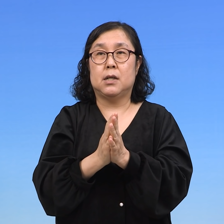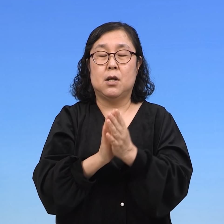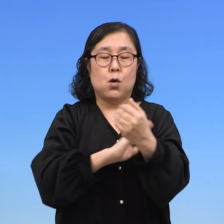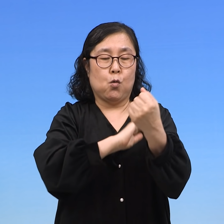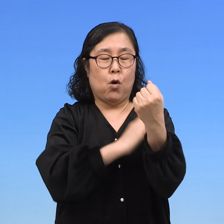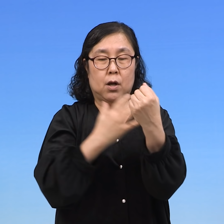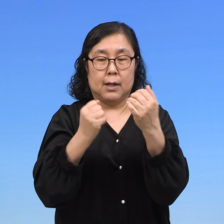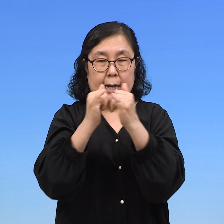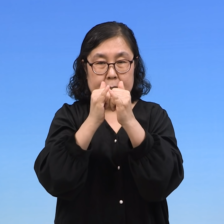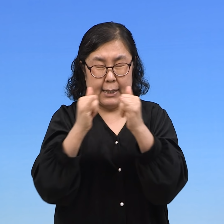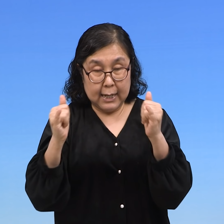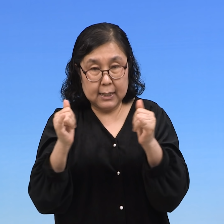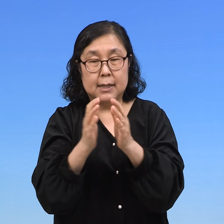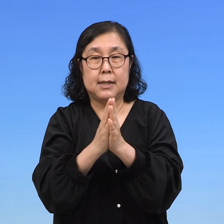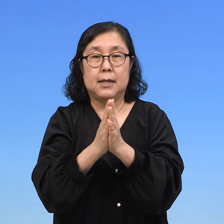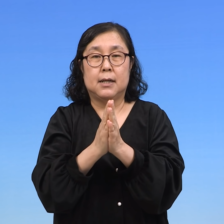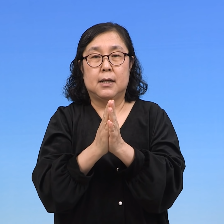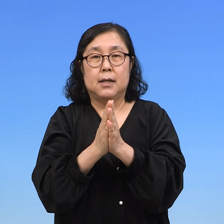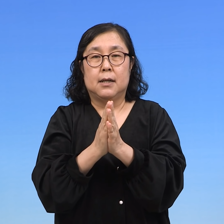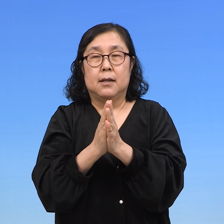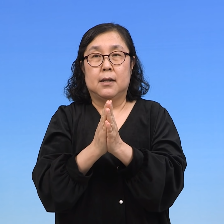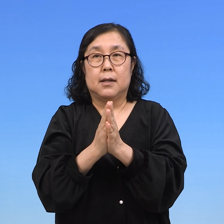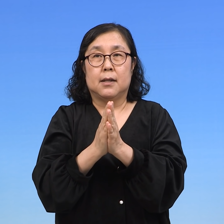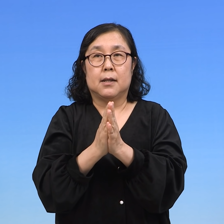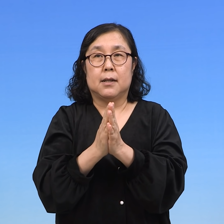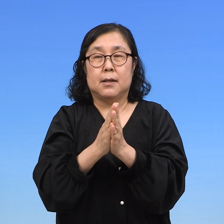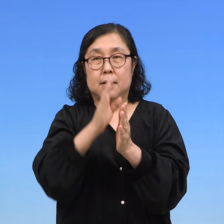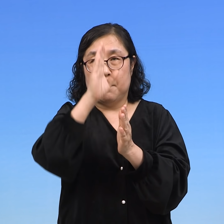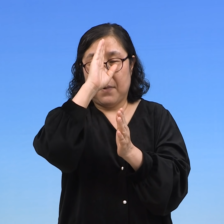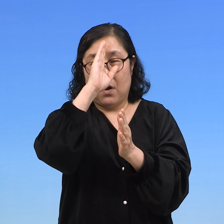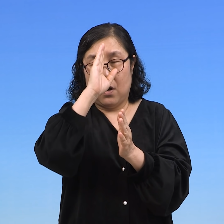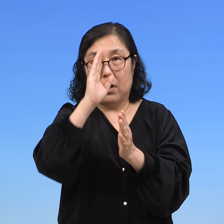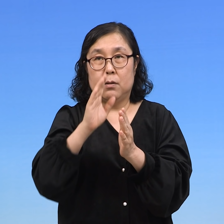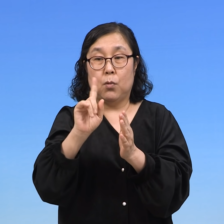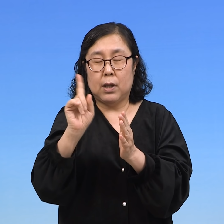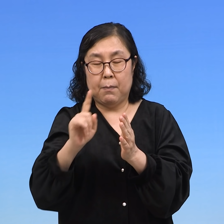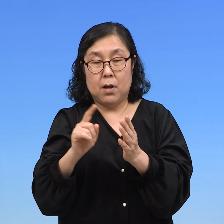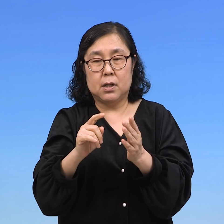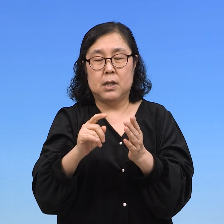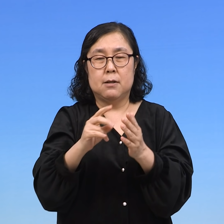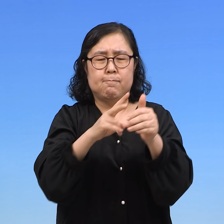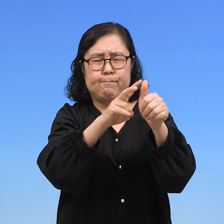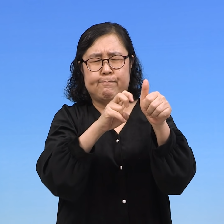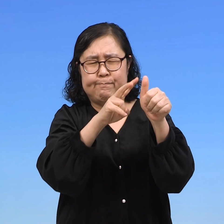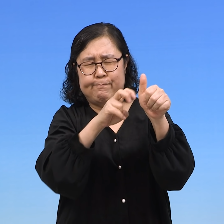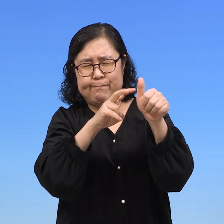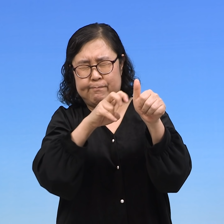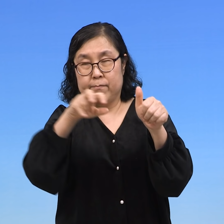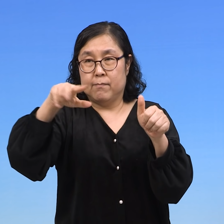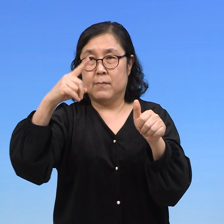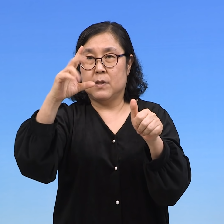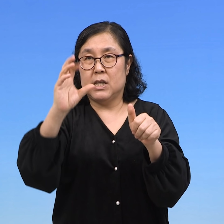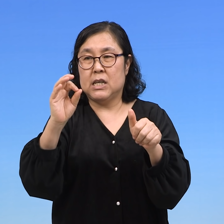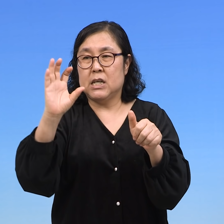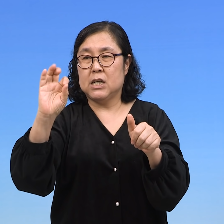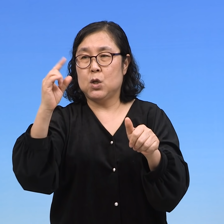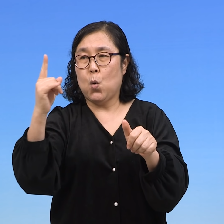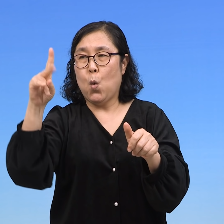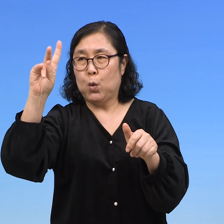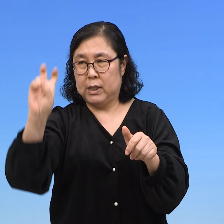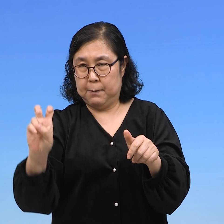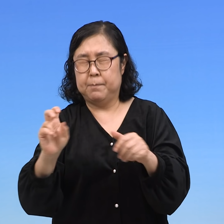내 이 영역을 흔들지 모른다는 사람들에 대한 이 과도한 증오심 정치판에서도 이런 모습을 종종 볼 수